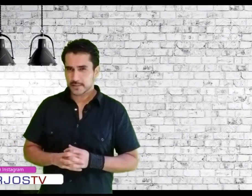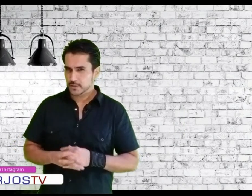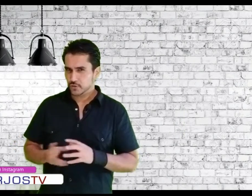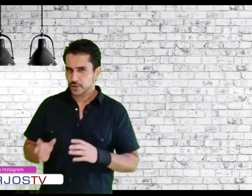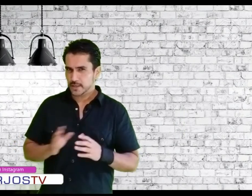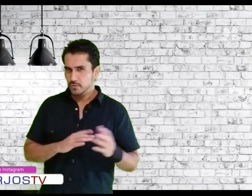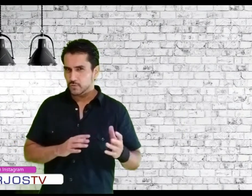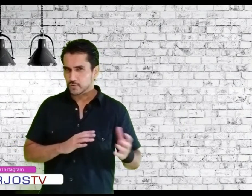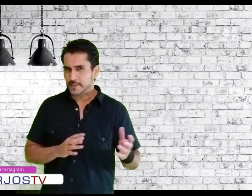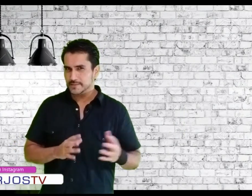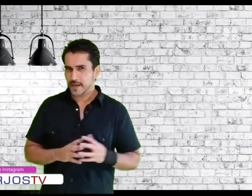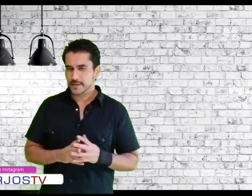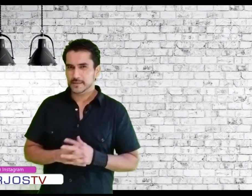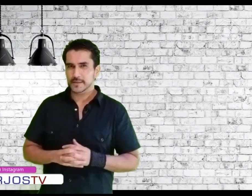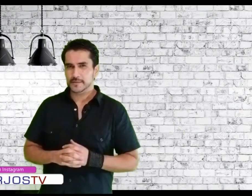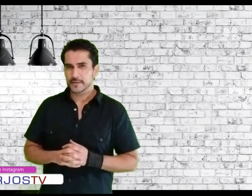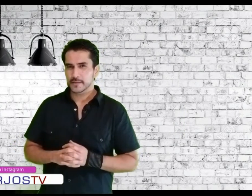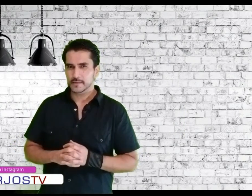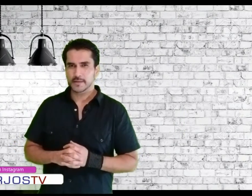si los que aún no están